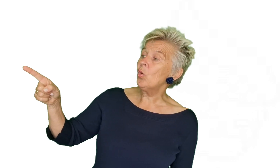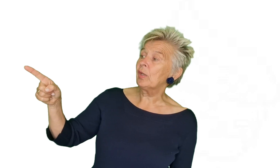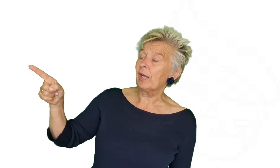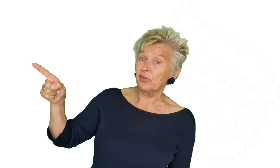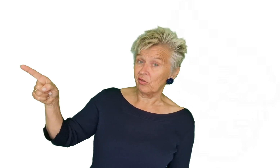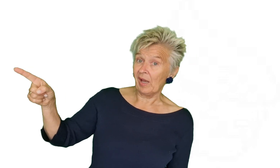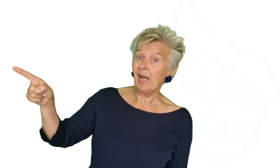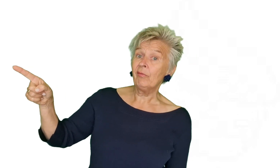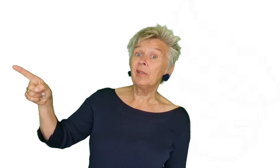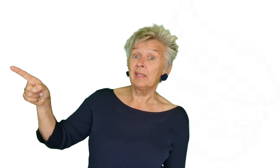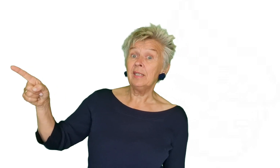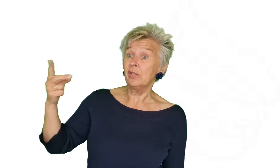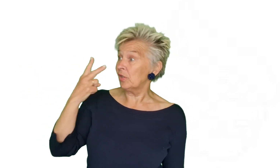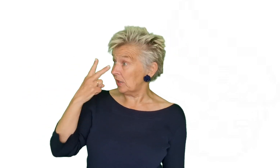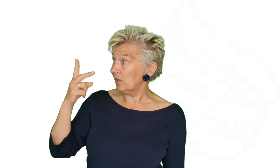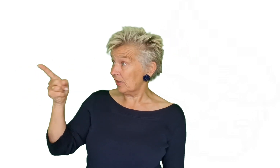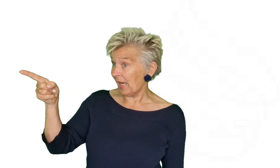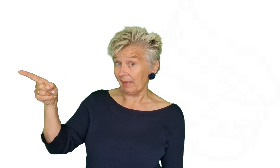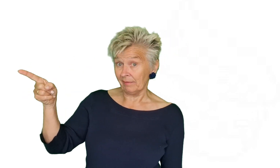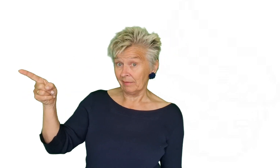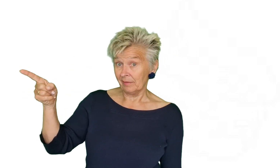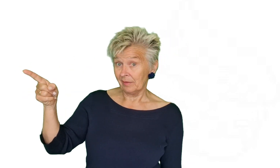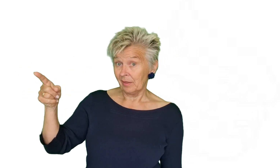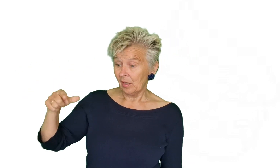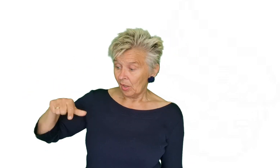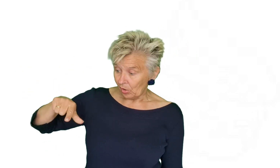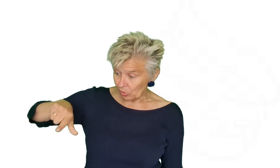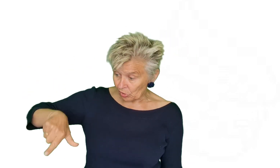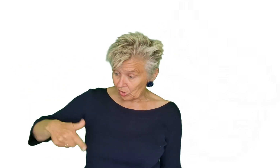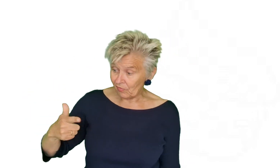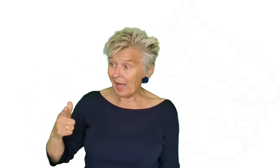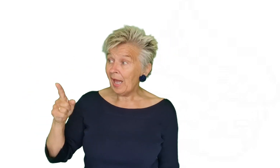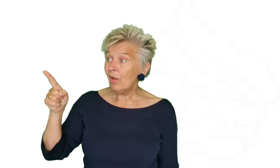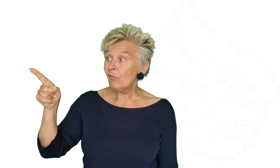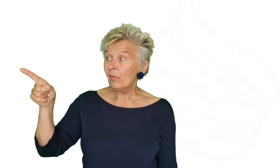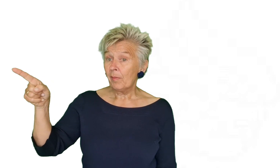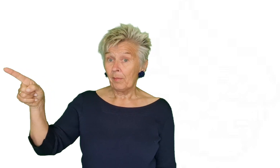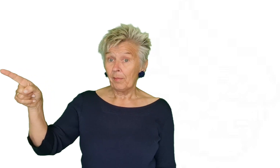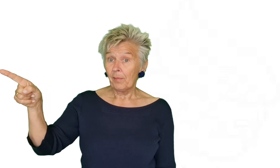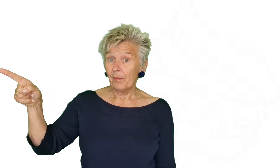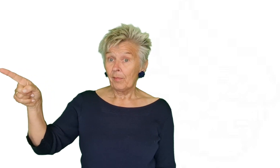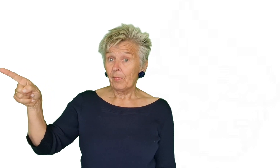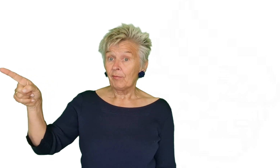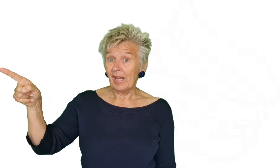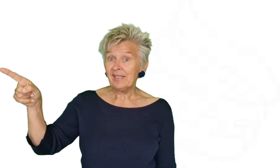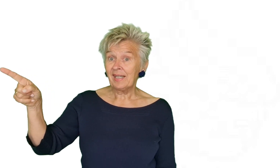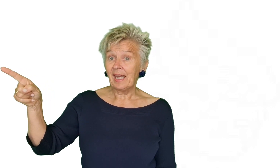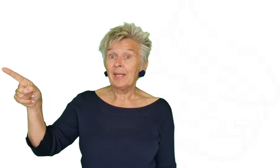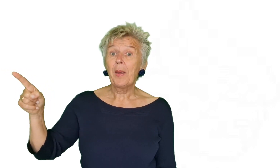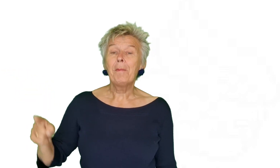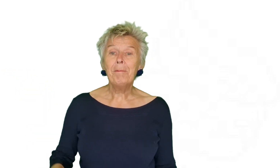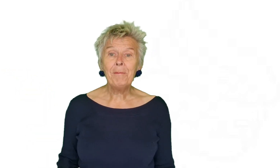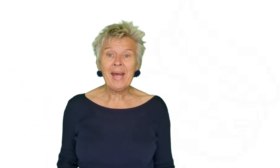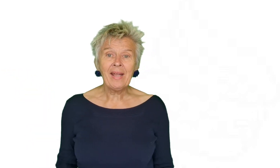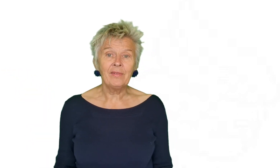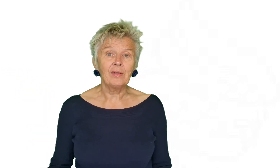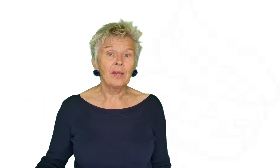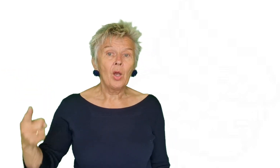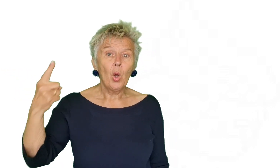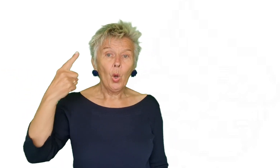naar de 12 die ze zien staan. Dus 12 wijst erheen maanden op